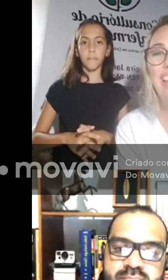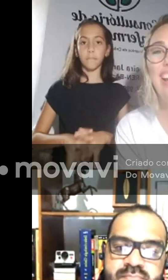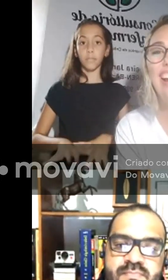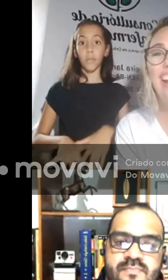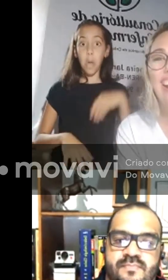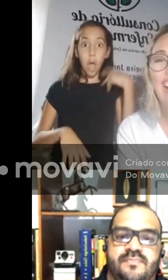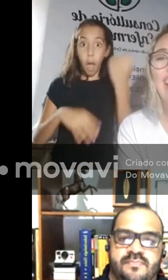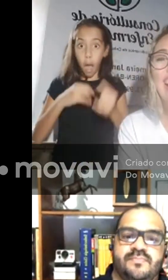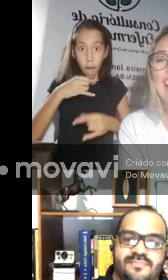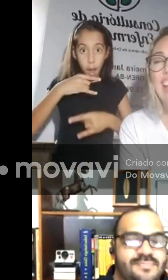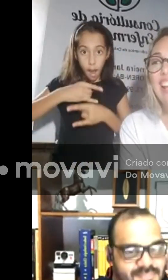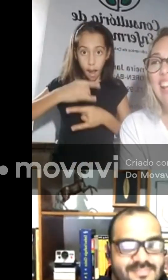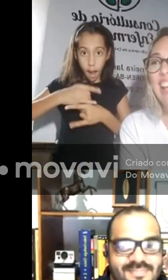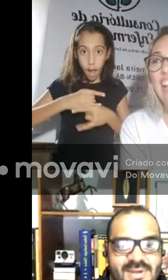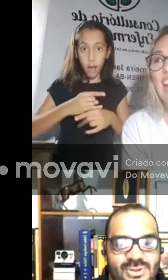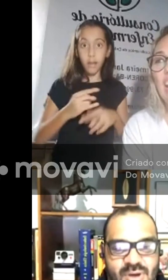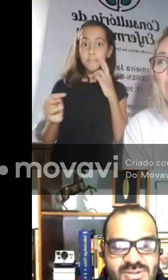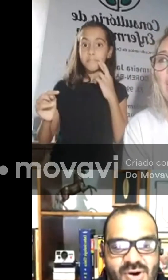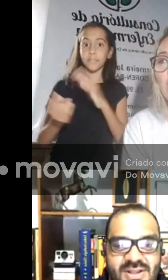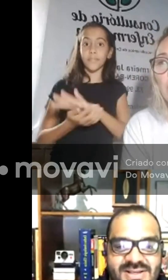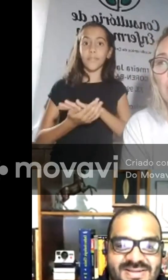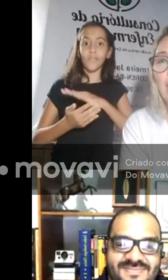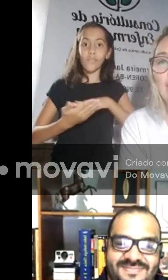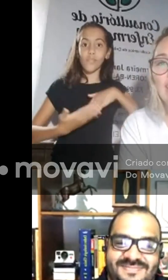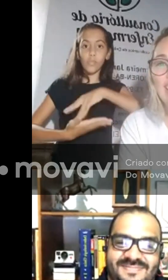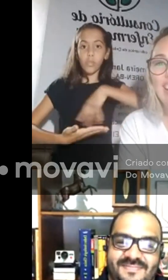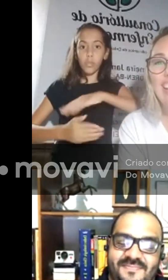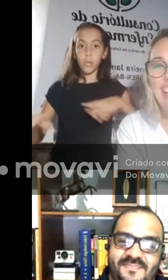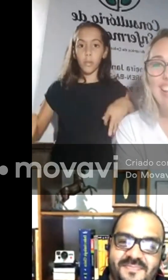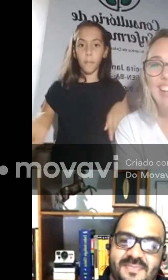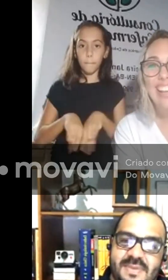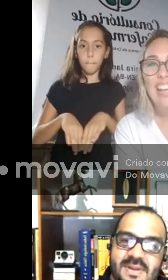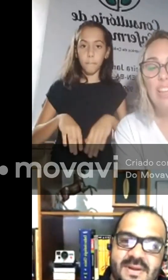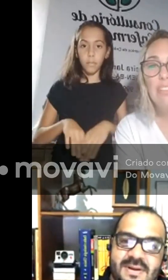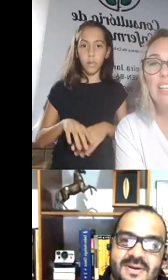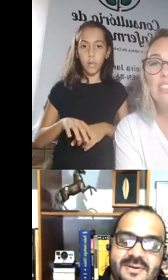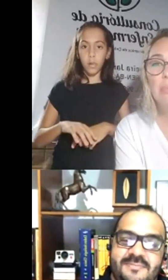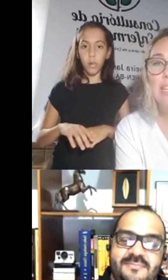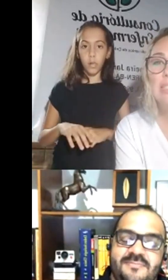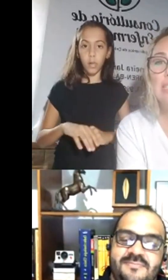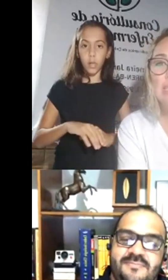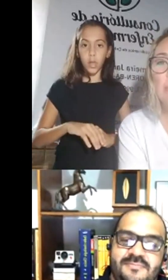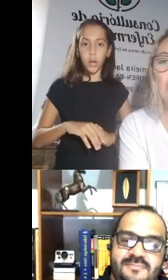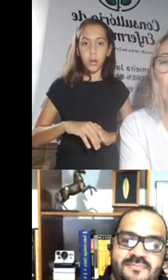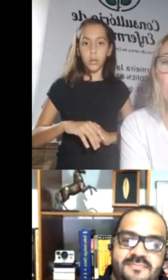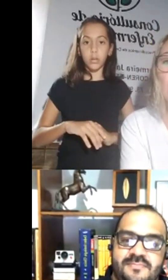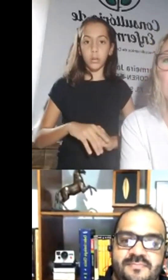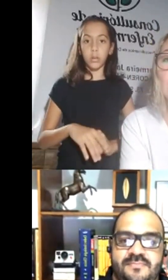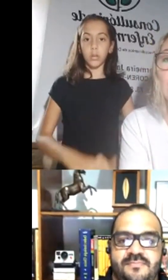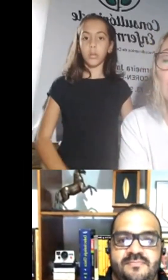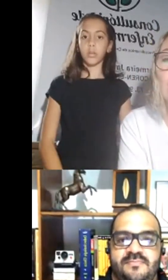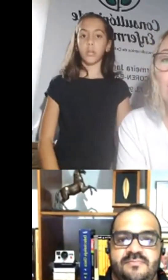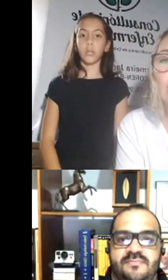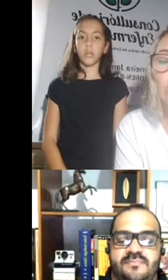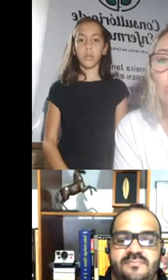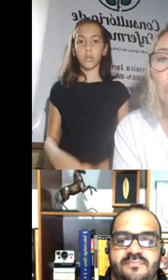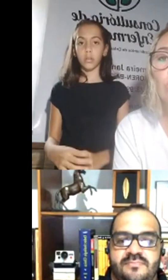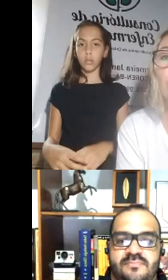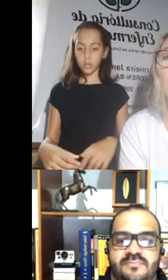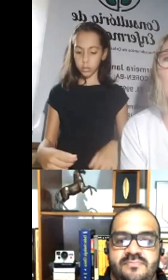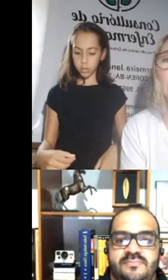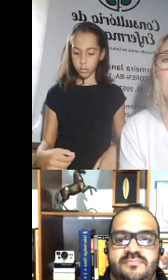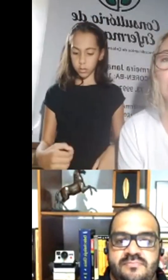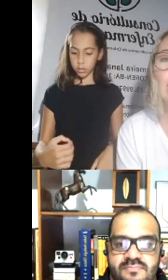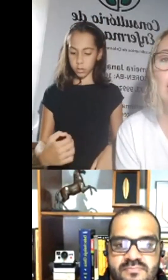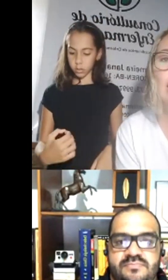live. é, Suas referente, ordens. referente mesmo a essas patologias, né, doutor